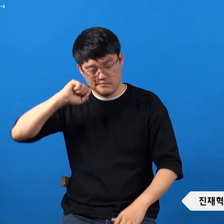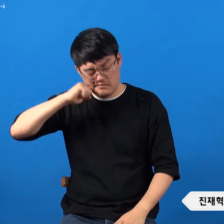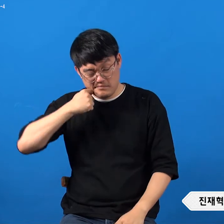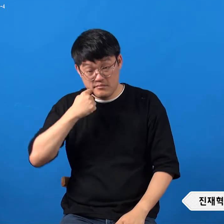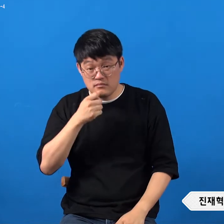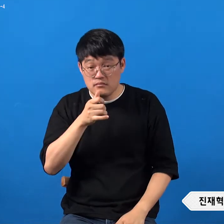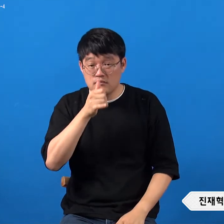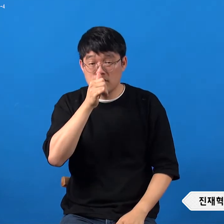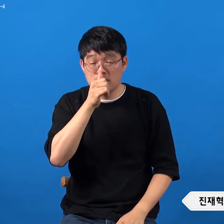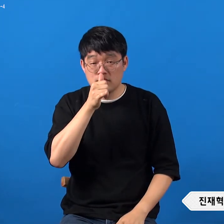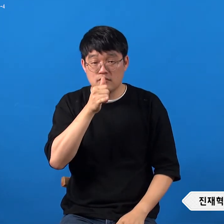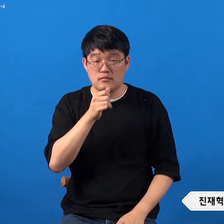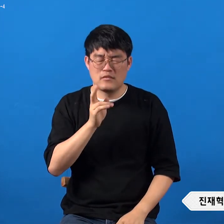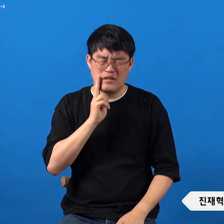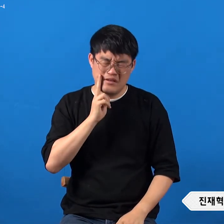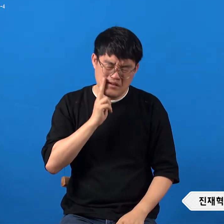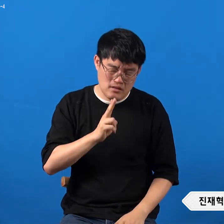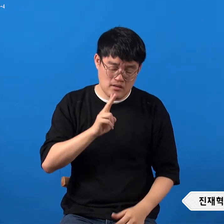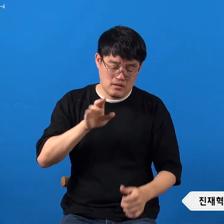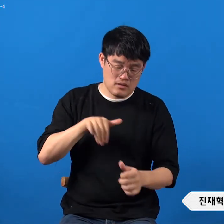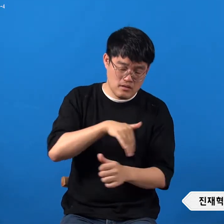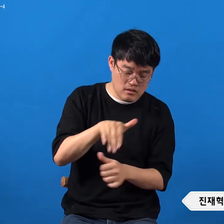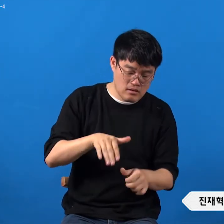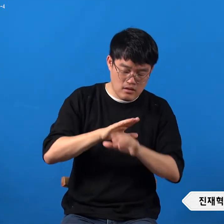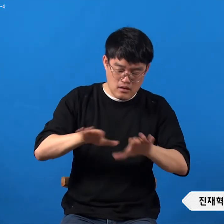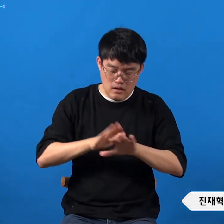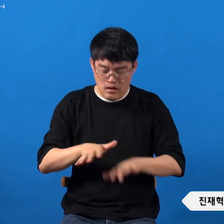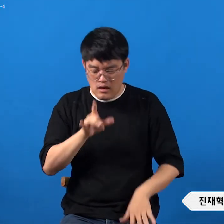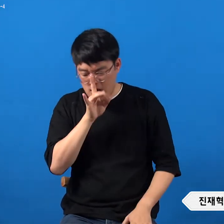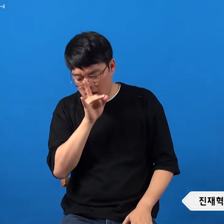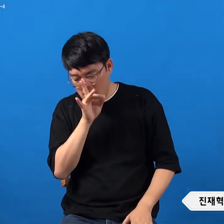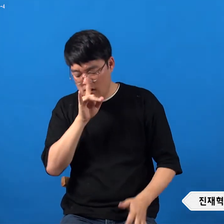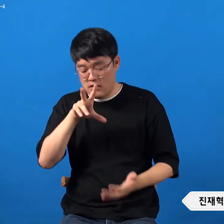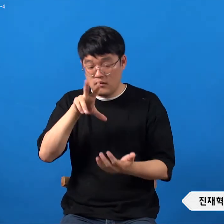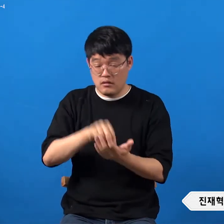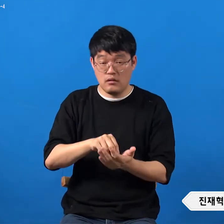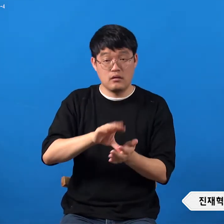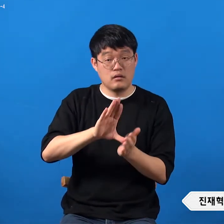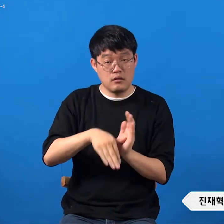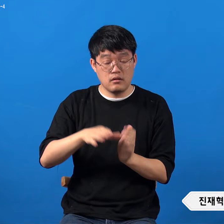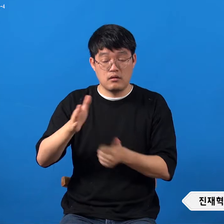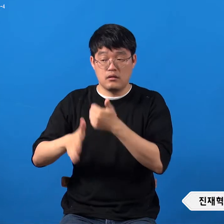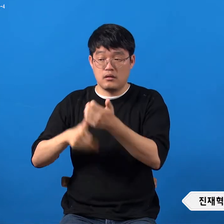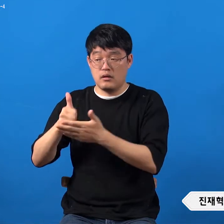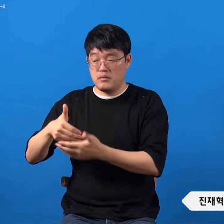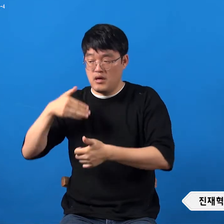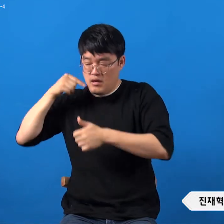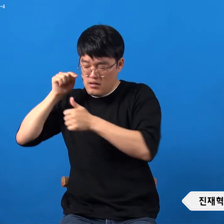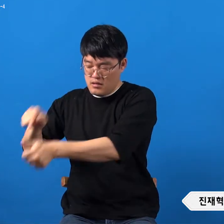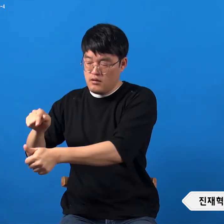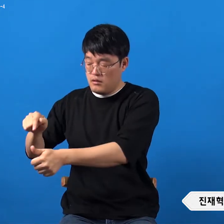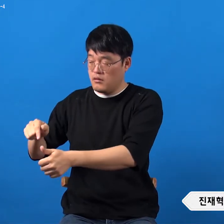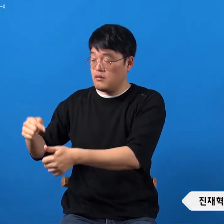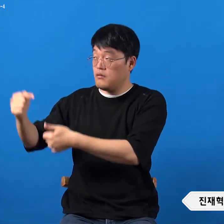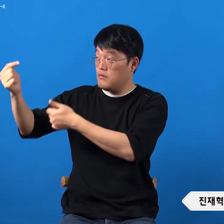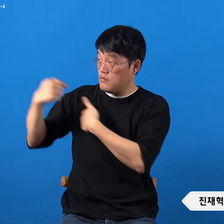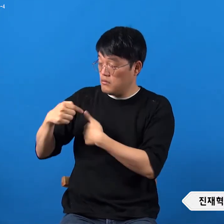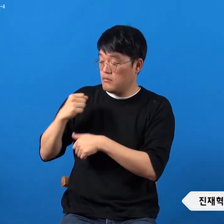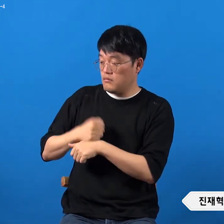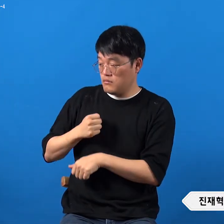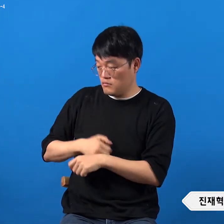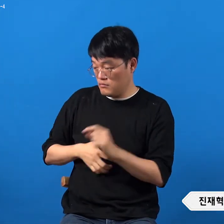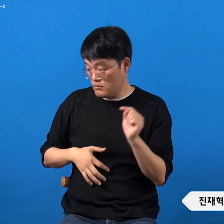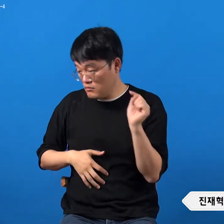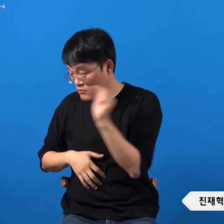상황 가운데 우리가 해결하지 못하는 문제 가운데 하나님이 가라 그러셔서 하나님이 주셔서